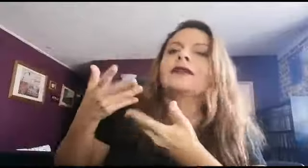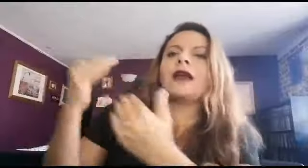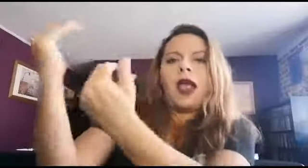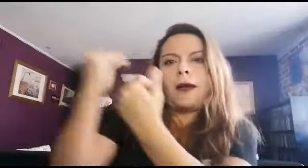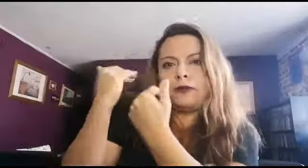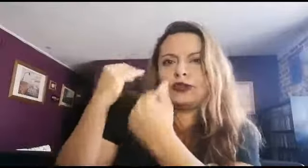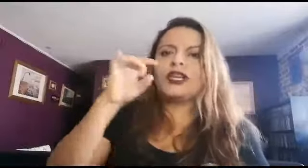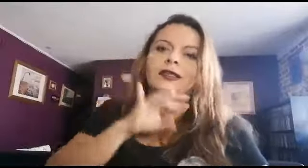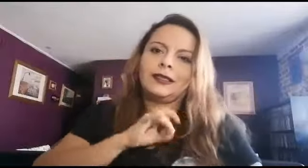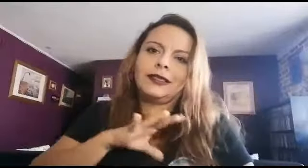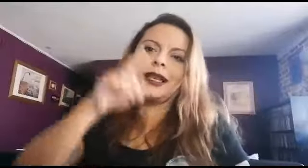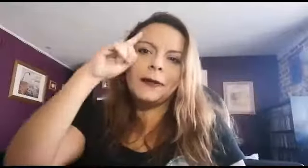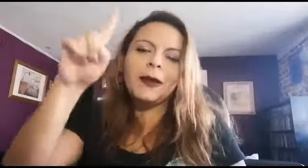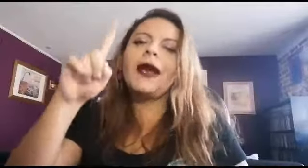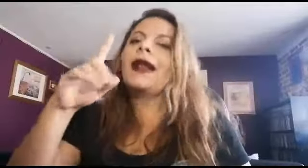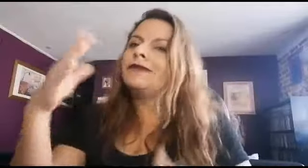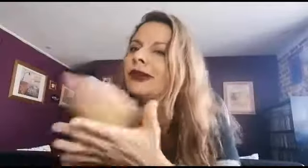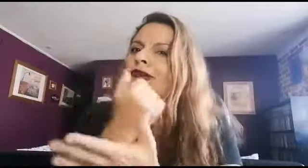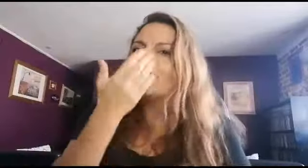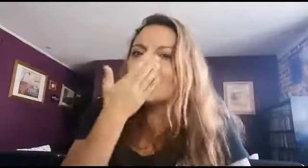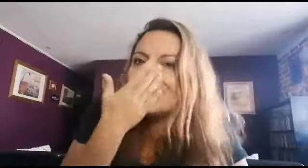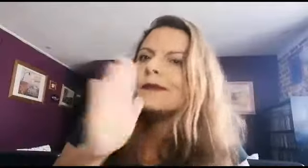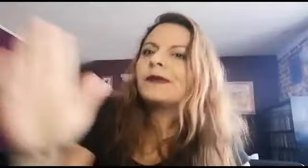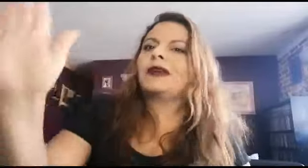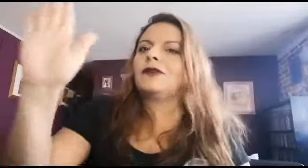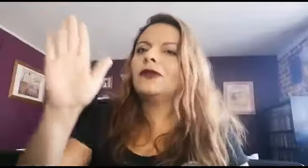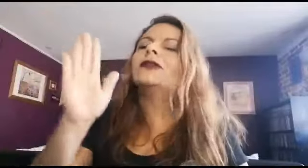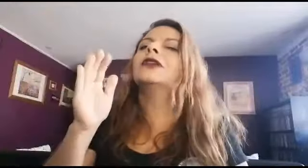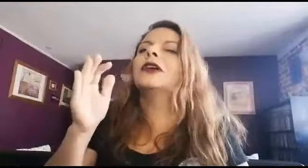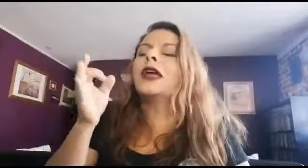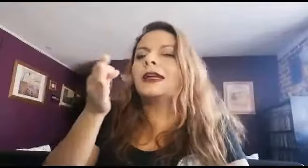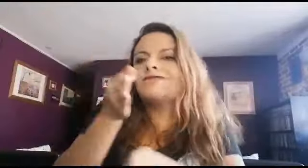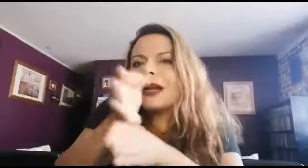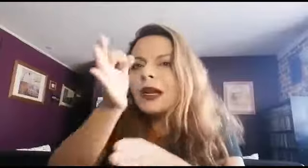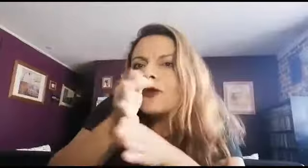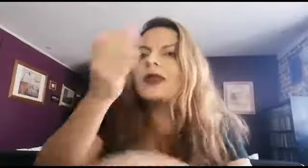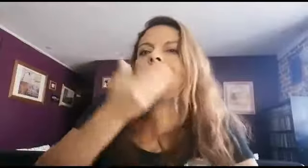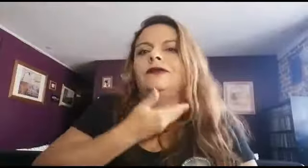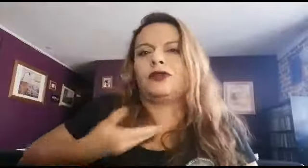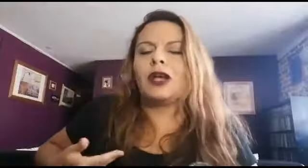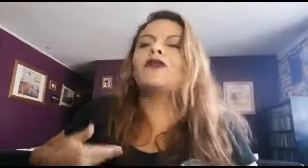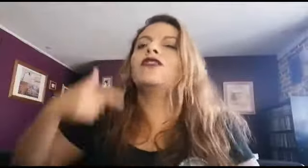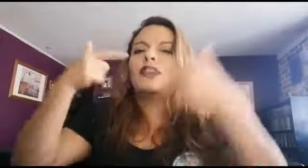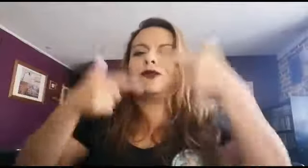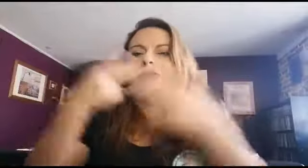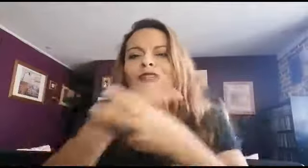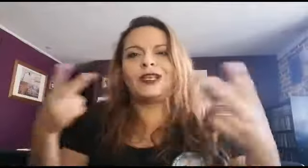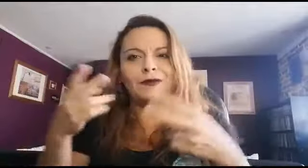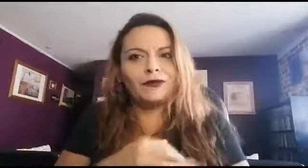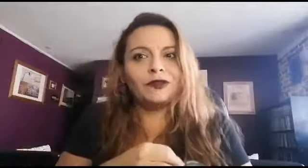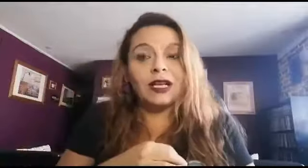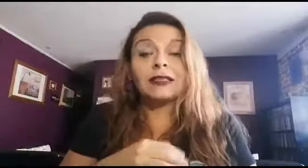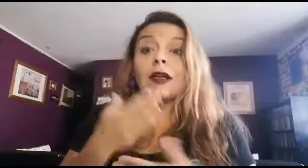también se ofreció a ofrecernos apoyo y material a chile para lograr una mejor recomendación al gobierno